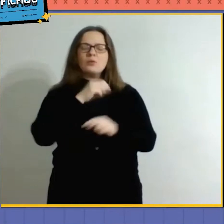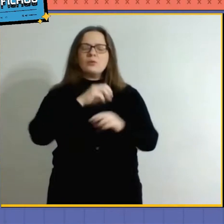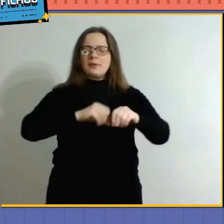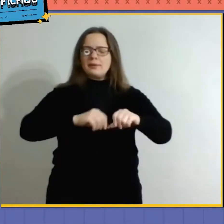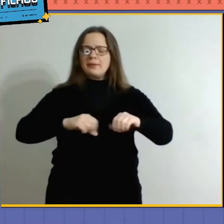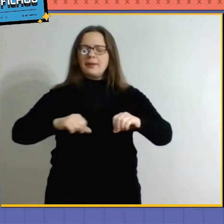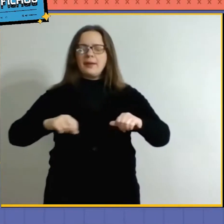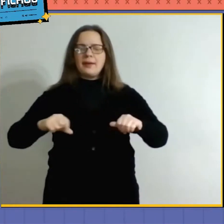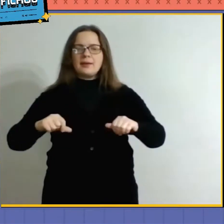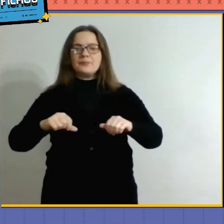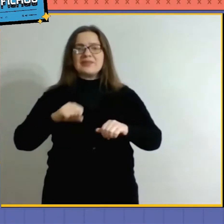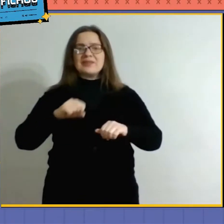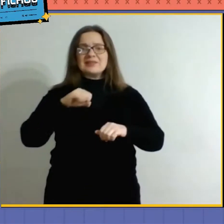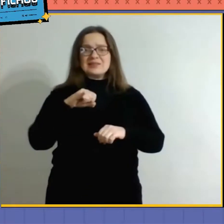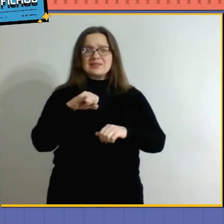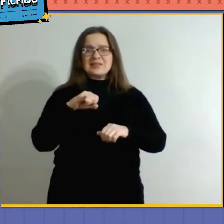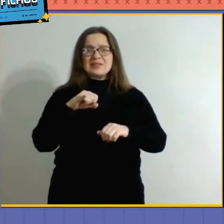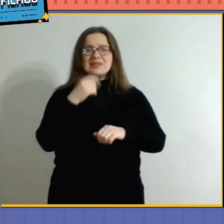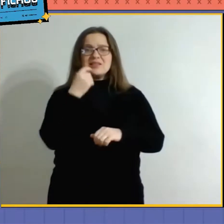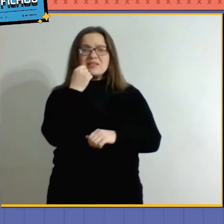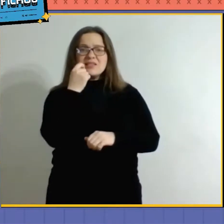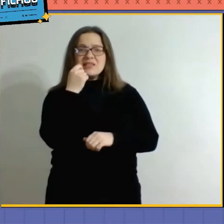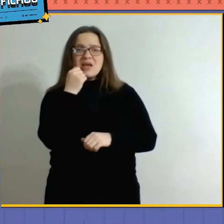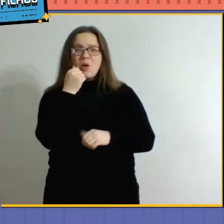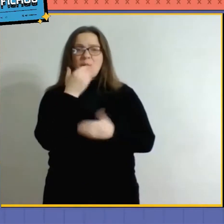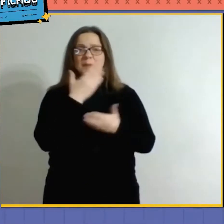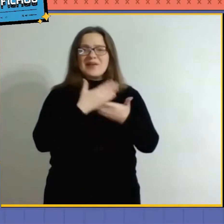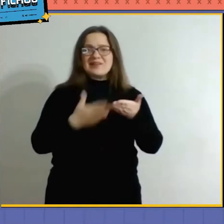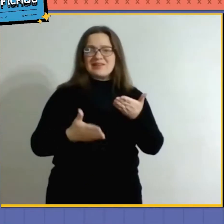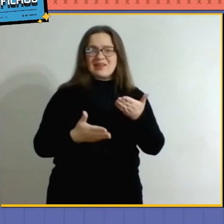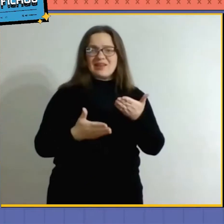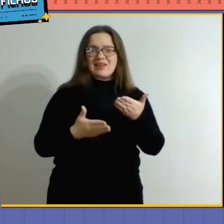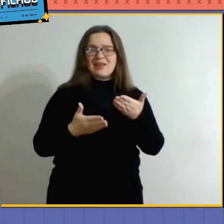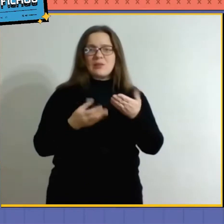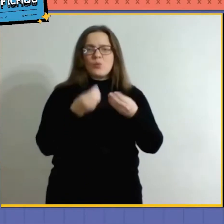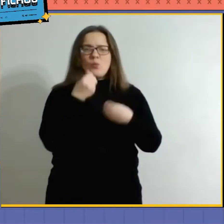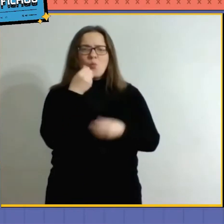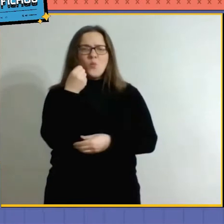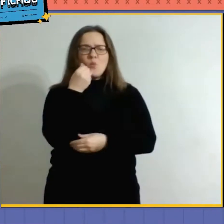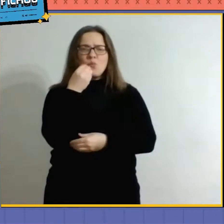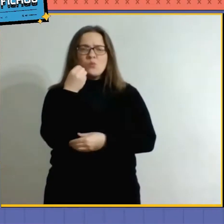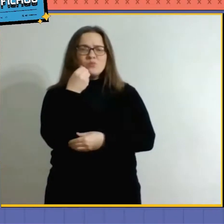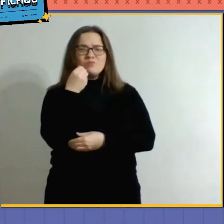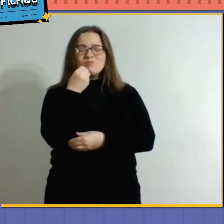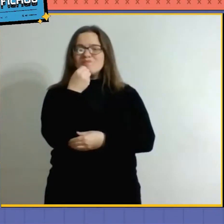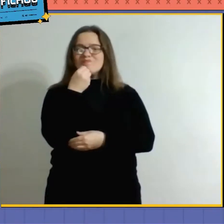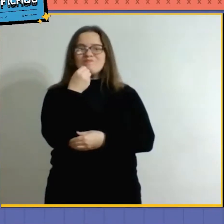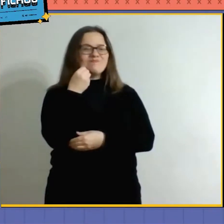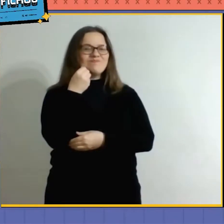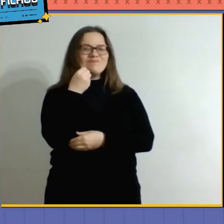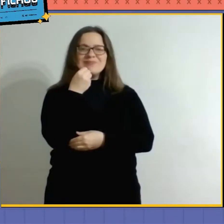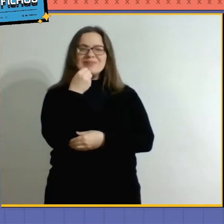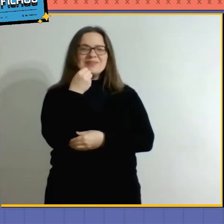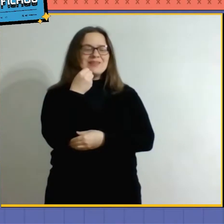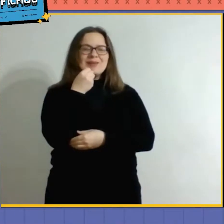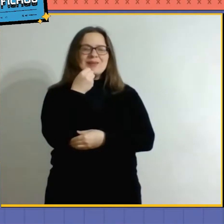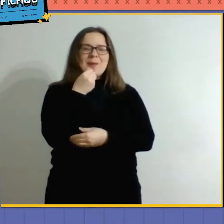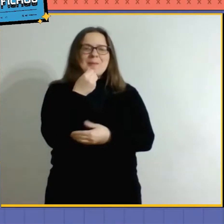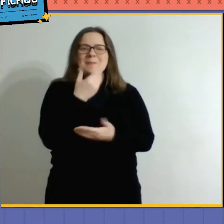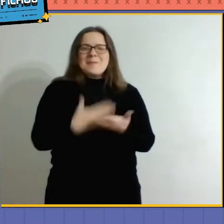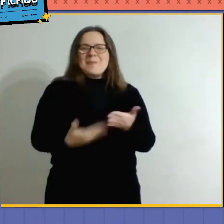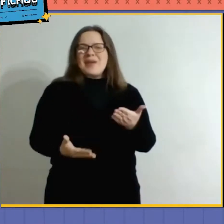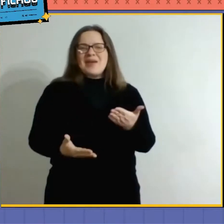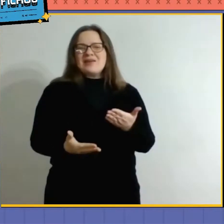o sal vier a ser insípido ou seja se ele ficar sem sabor ele não serve para mais nada ele ele ele